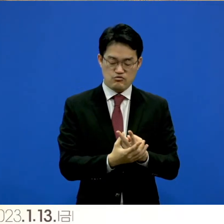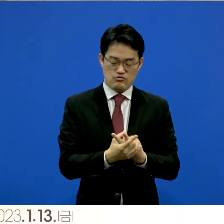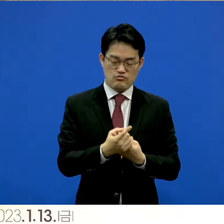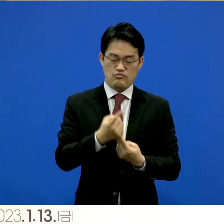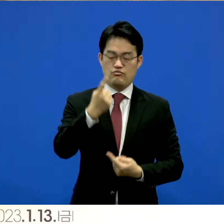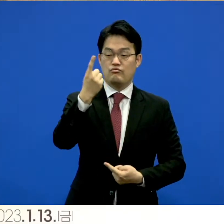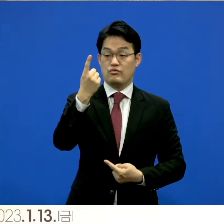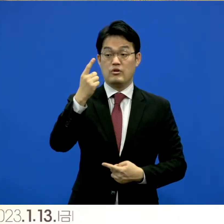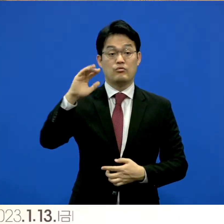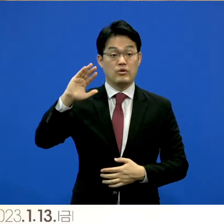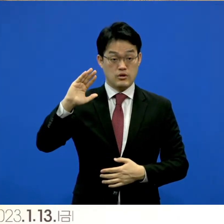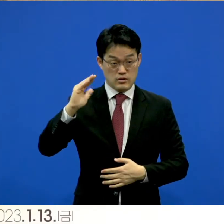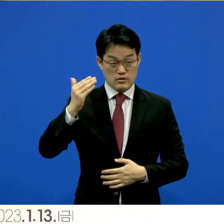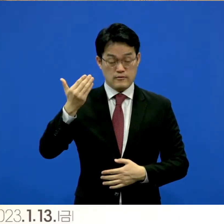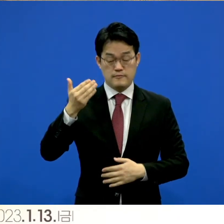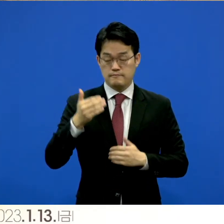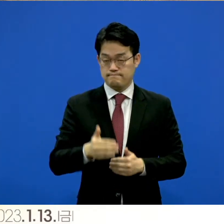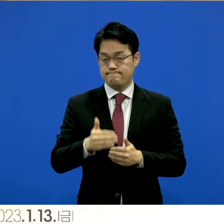과정입니다.